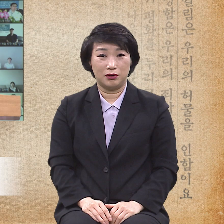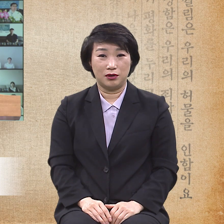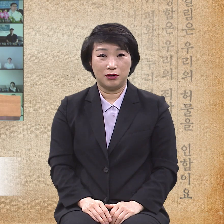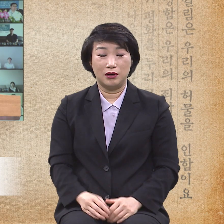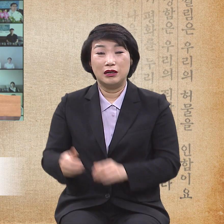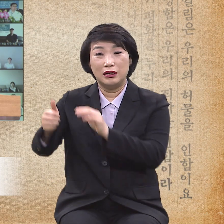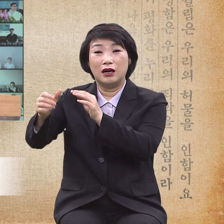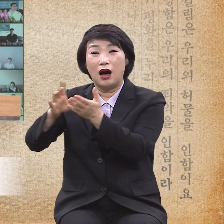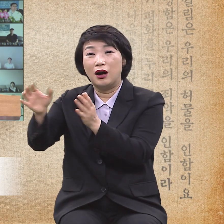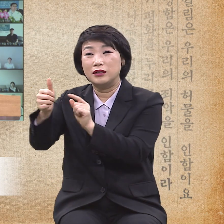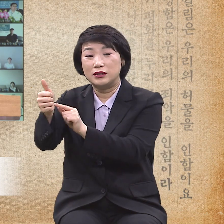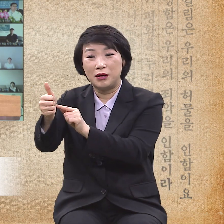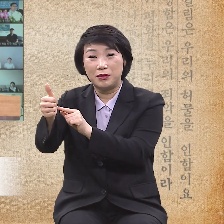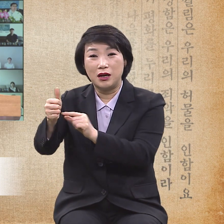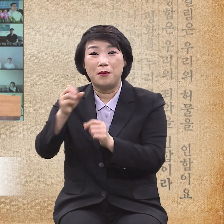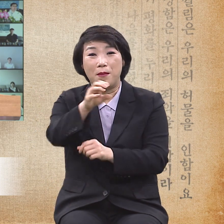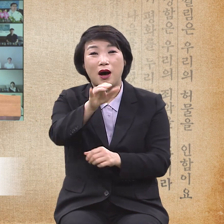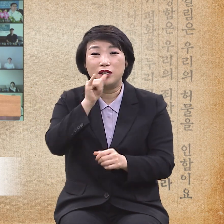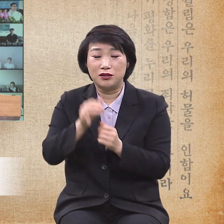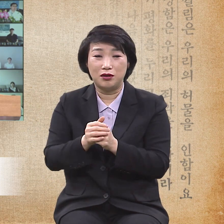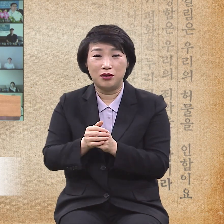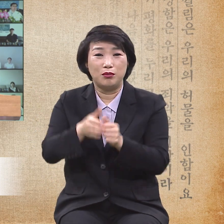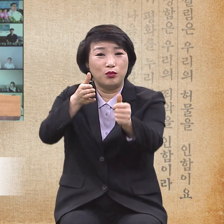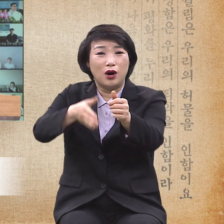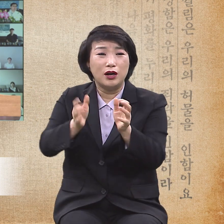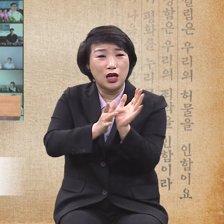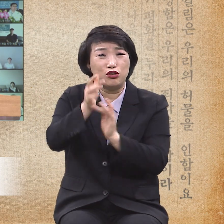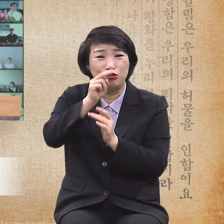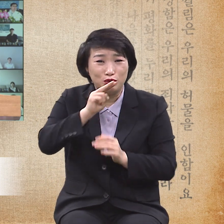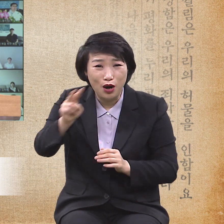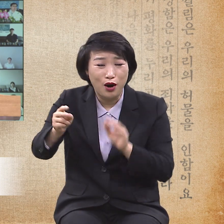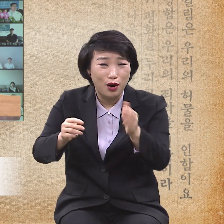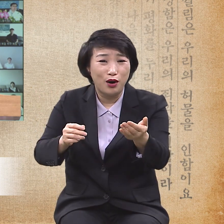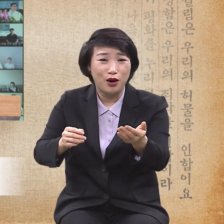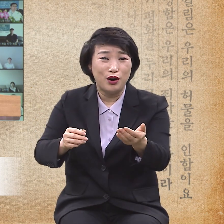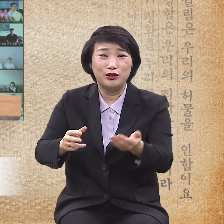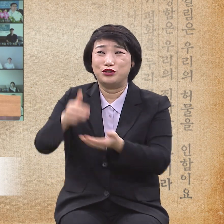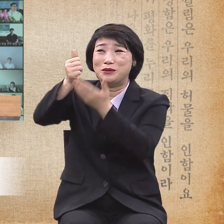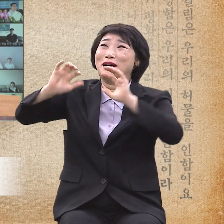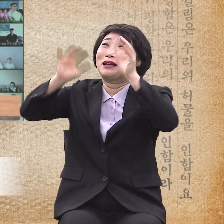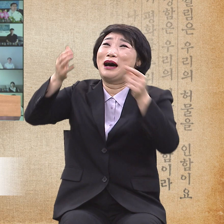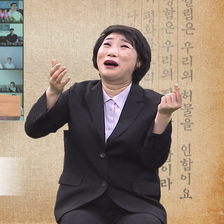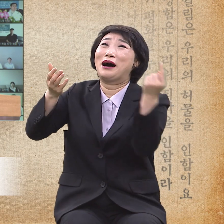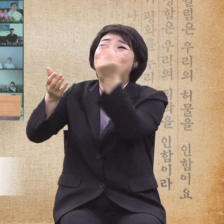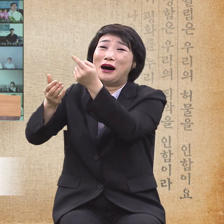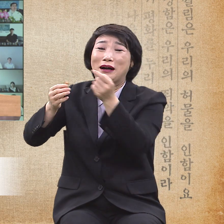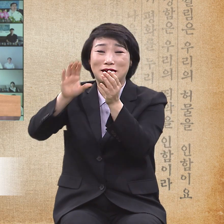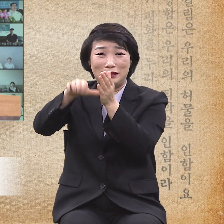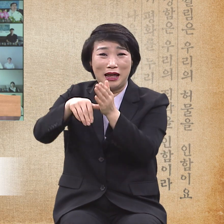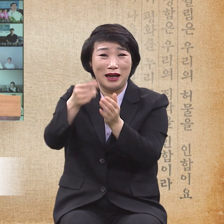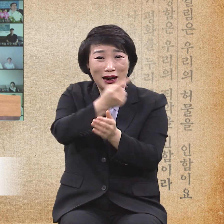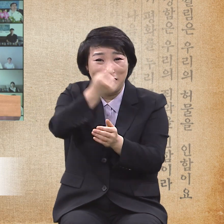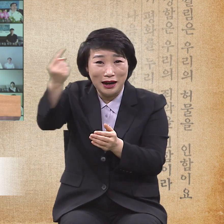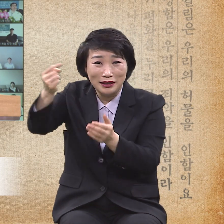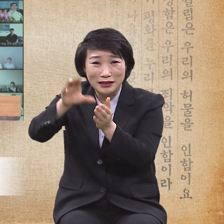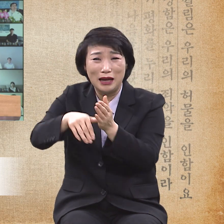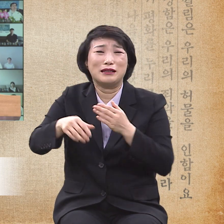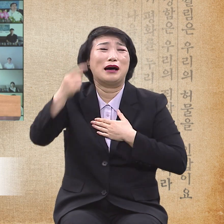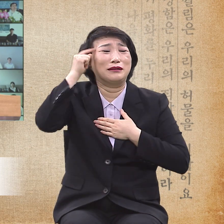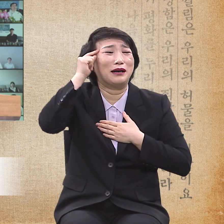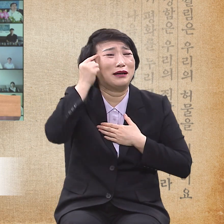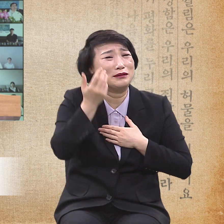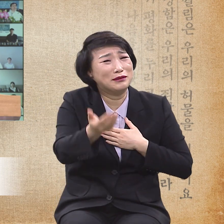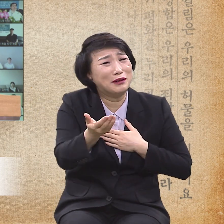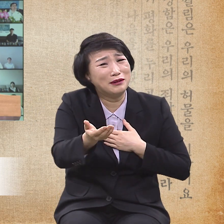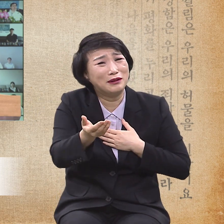그가 뭐라고 말하냐. 예수요 당신의 나라에 임하실 때 나를